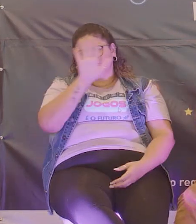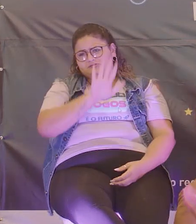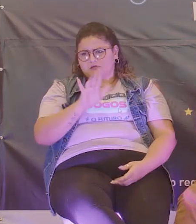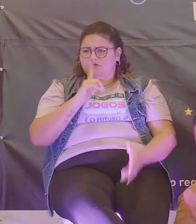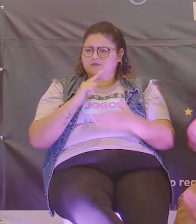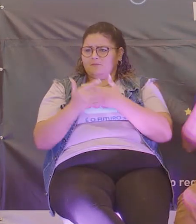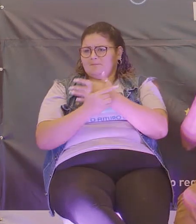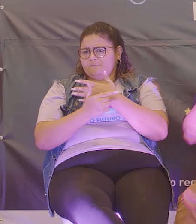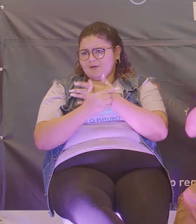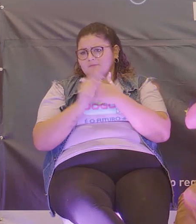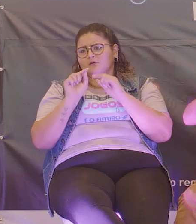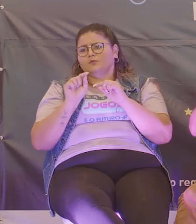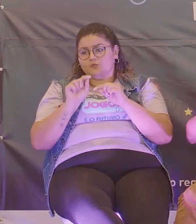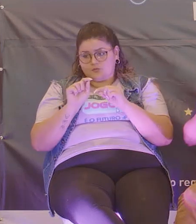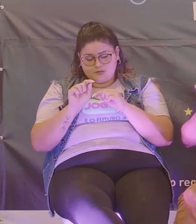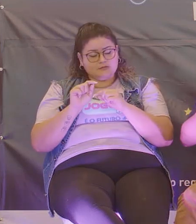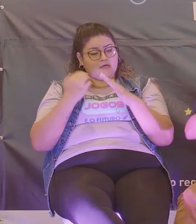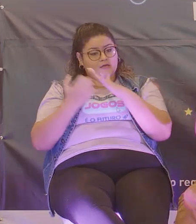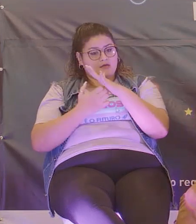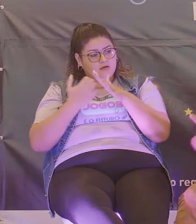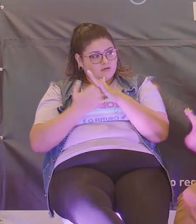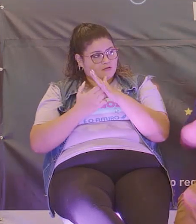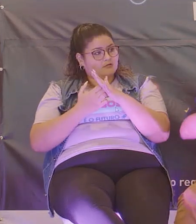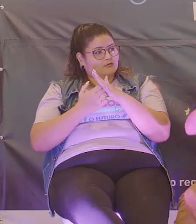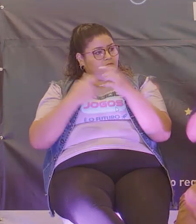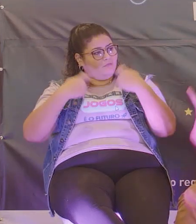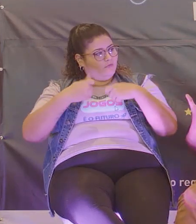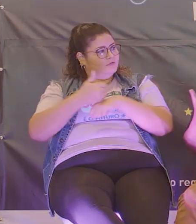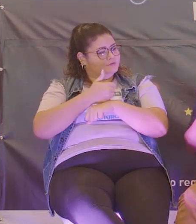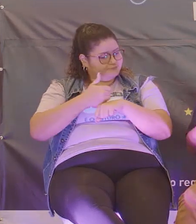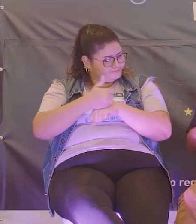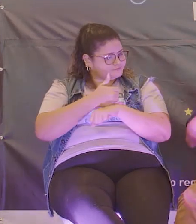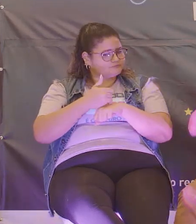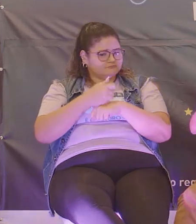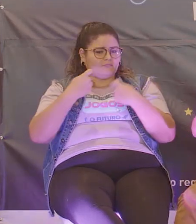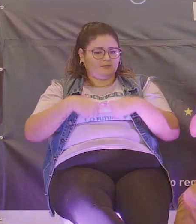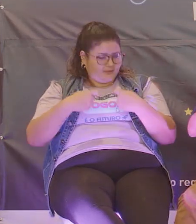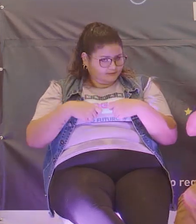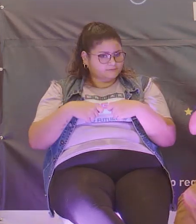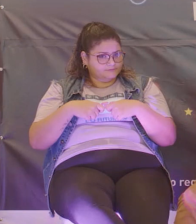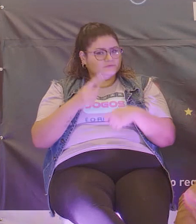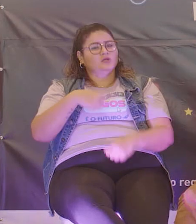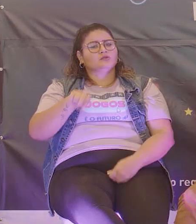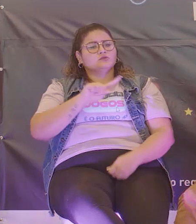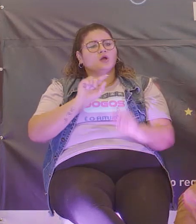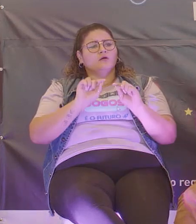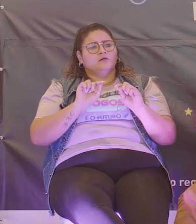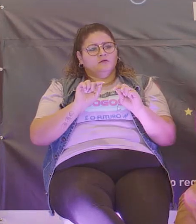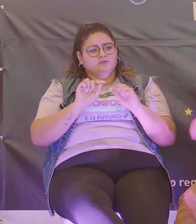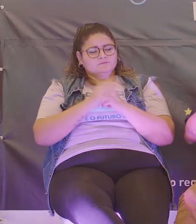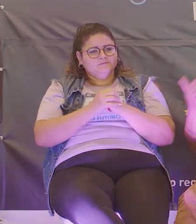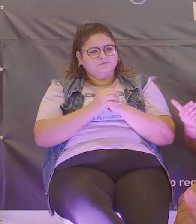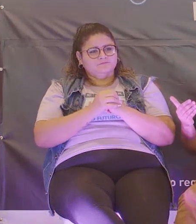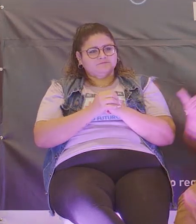papel porque as empresas também precisam de profissionais, precisam de colaboradores, e parte do papel da Ring também é